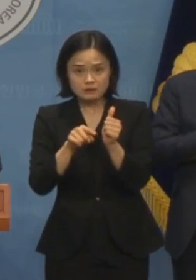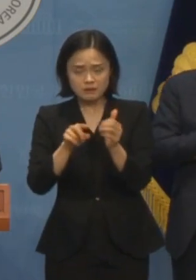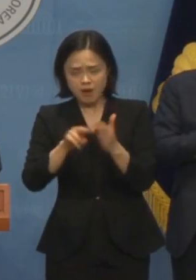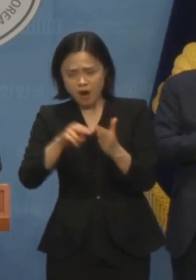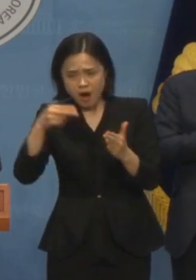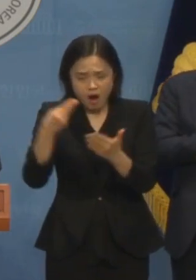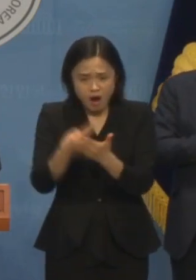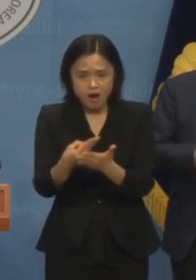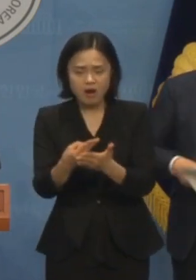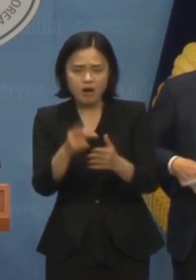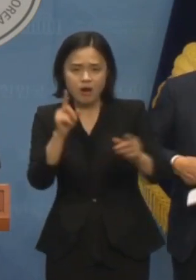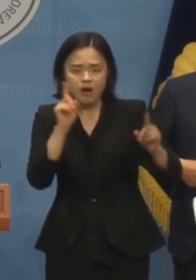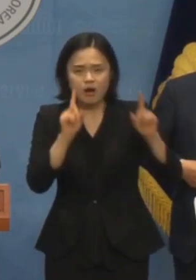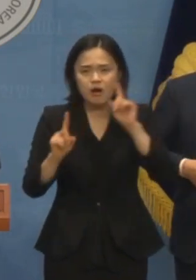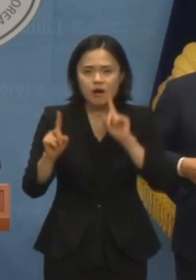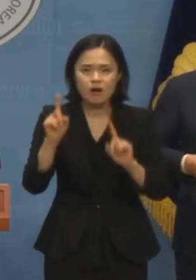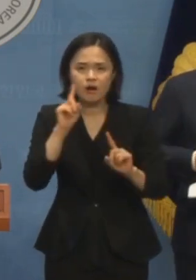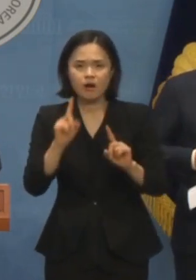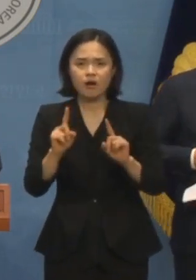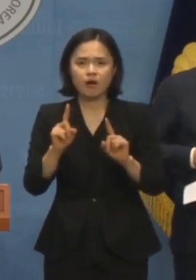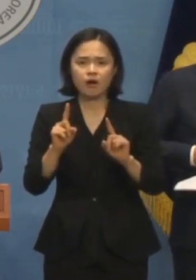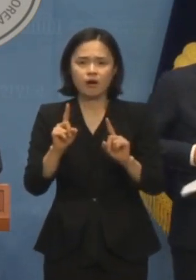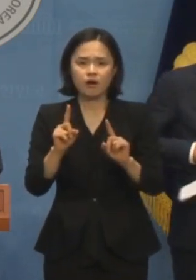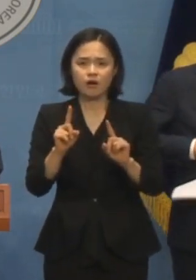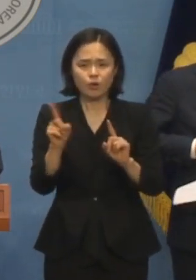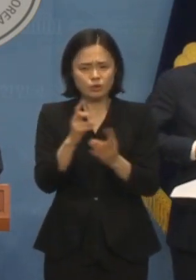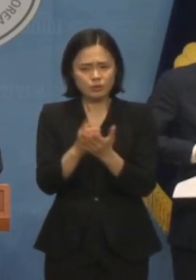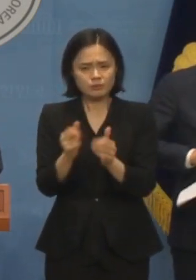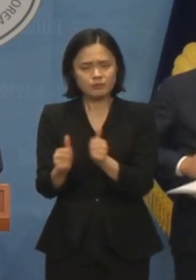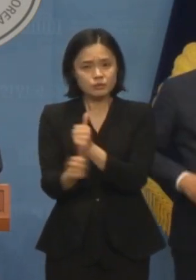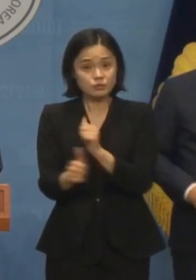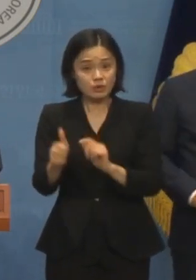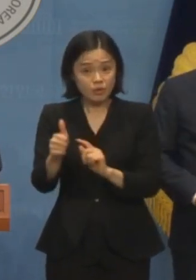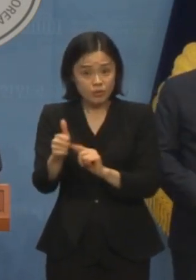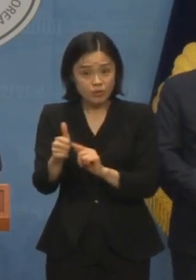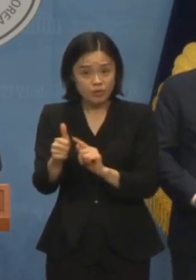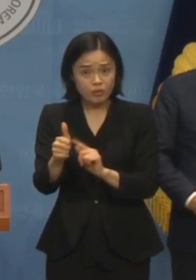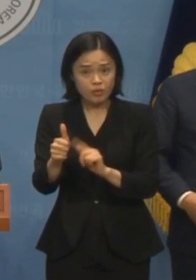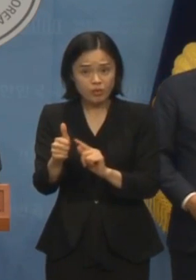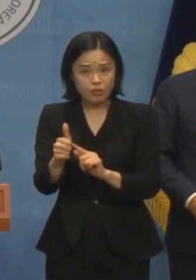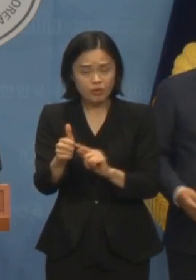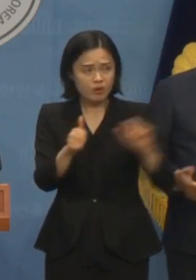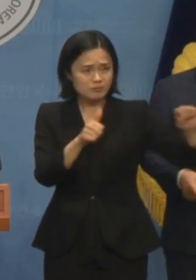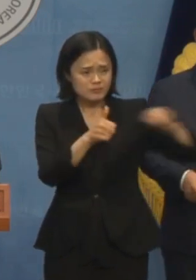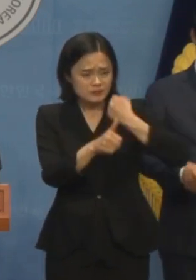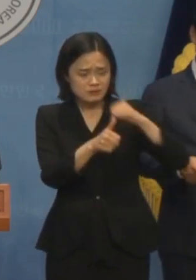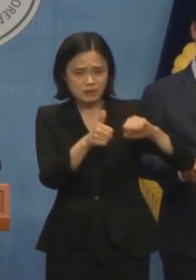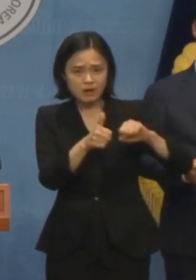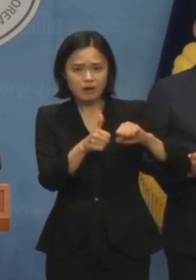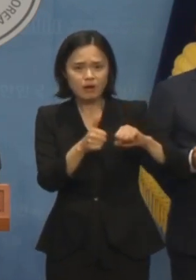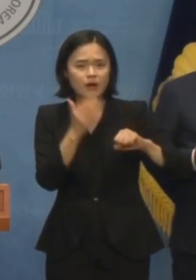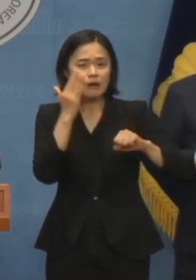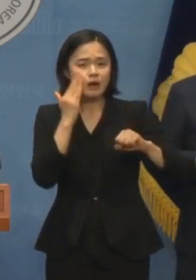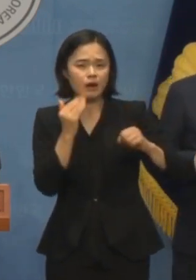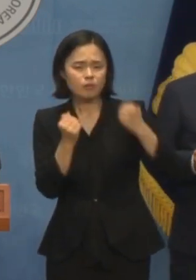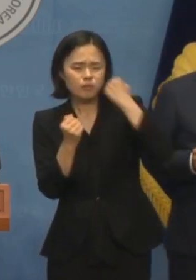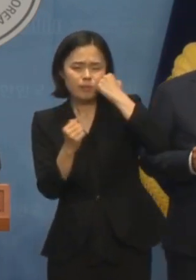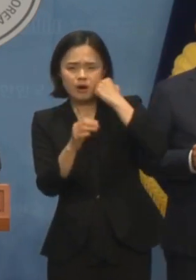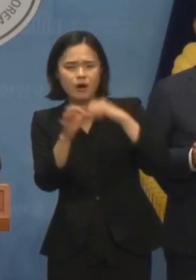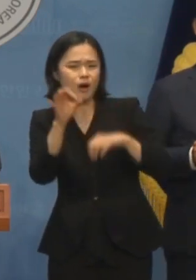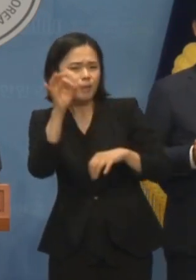넘어지거나 다치고, 특히 한 법사위원은 얼굴에 심한 멍이 들었으며